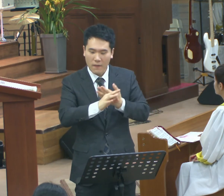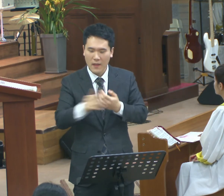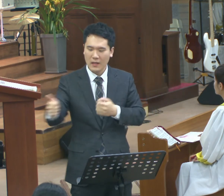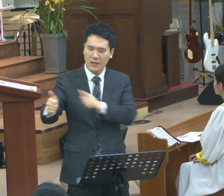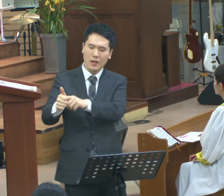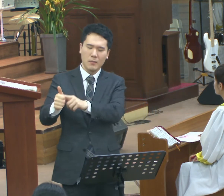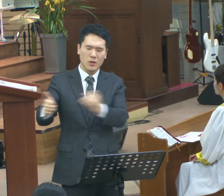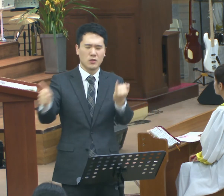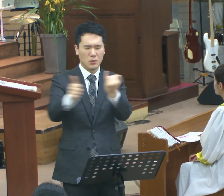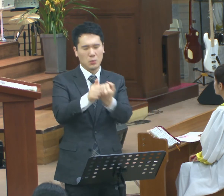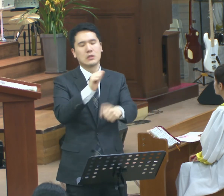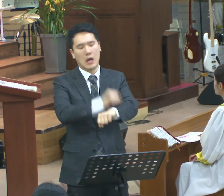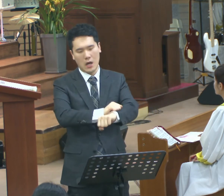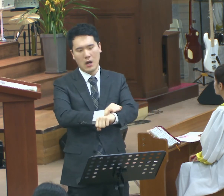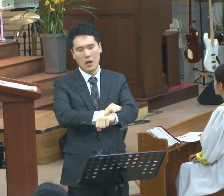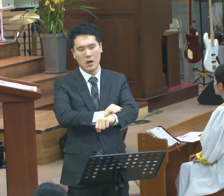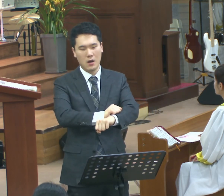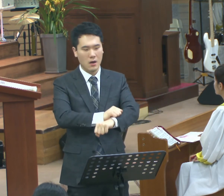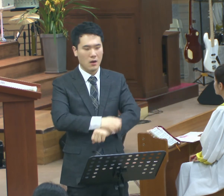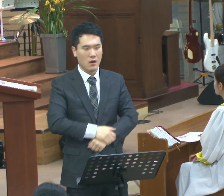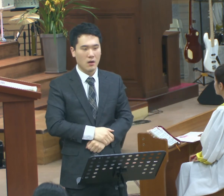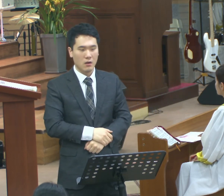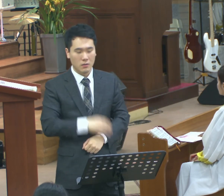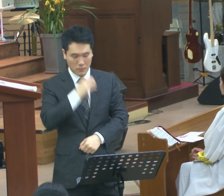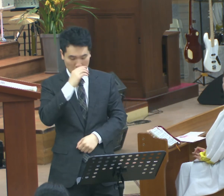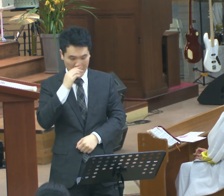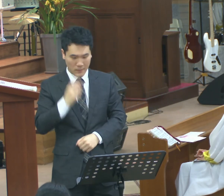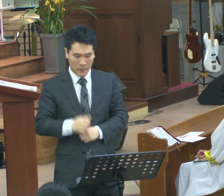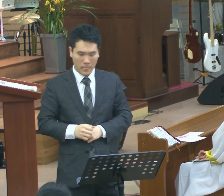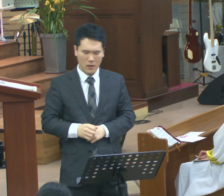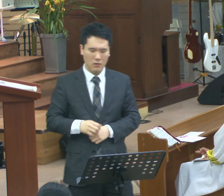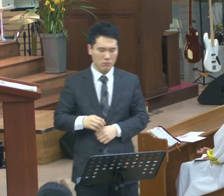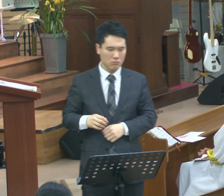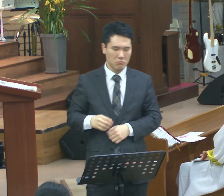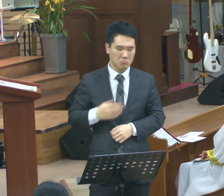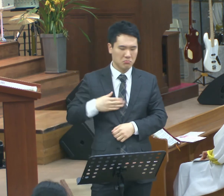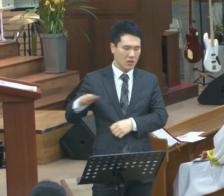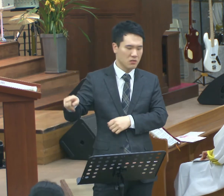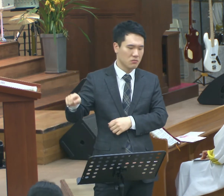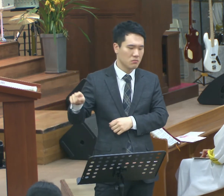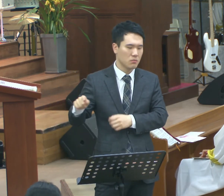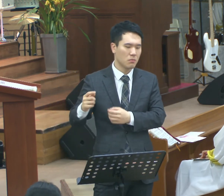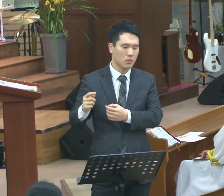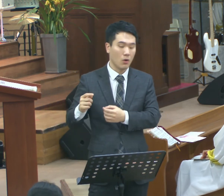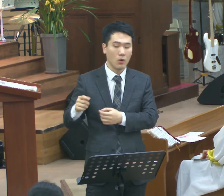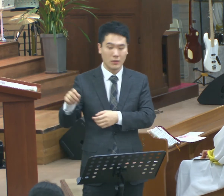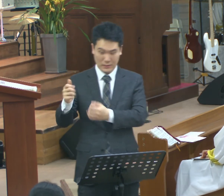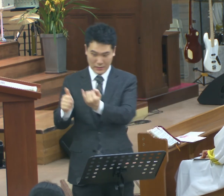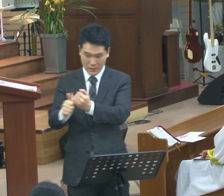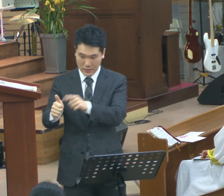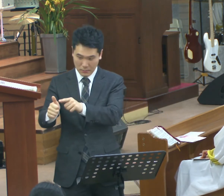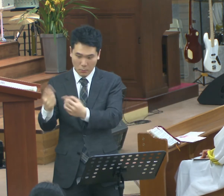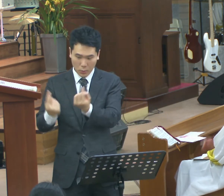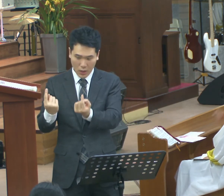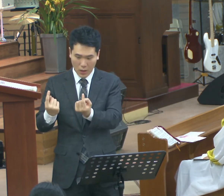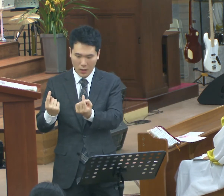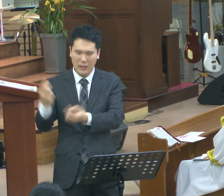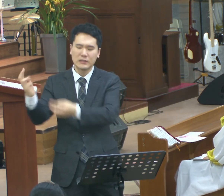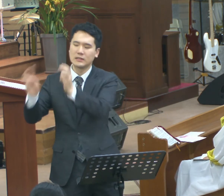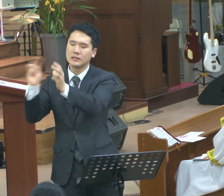거예요. 당신은 직장보다 당신이 중요해 하고 용기를 주는 거예요. 그런 분들이 많지 않아요?